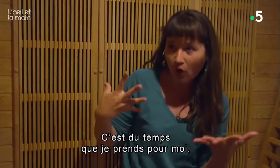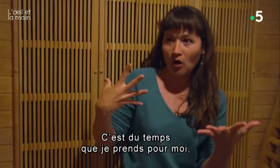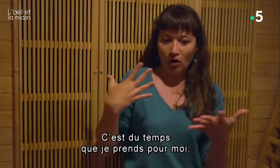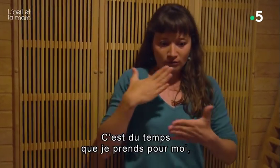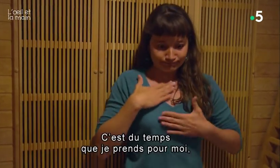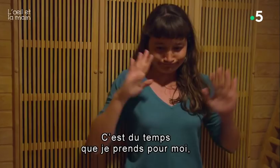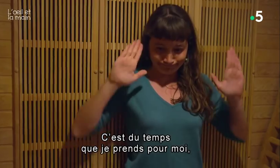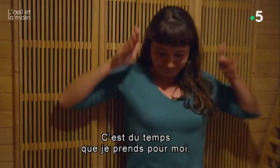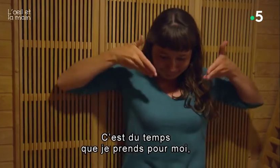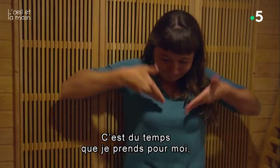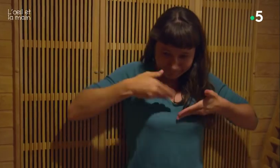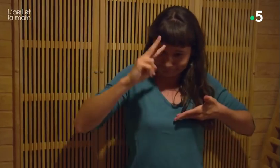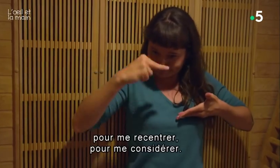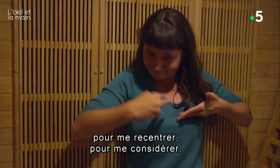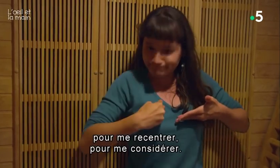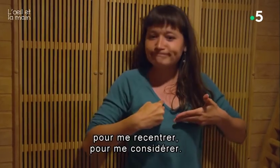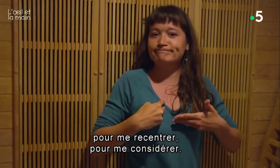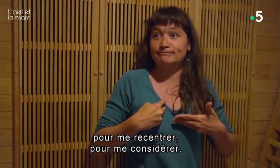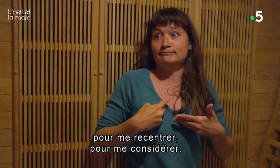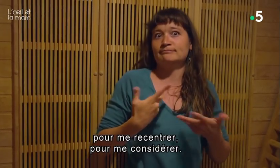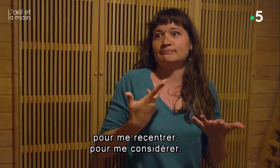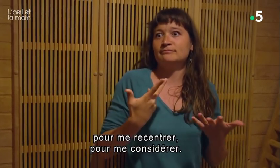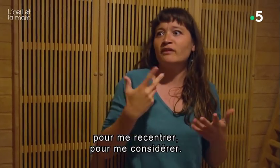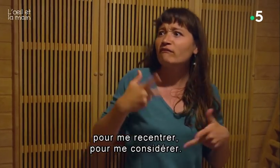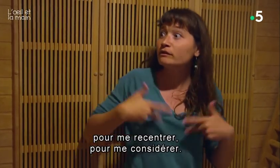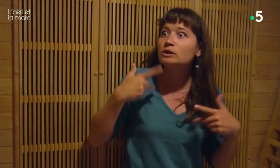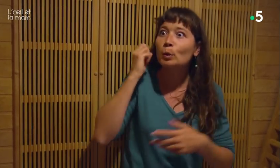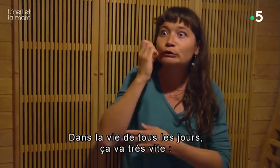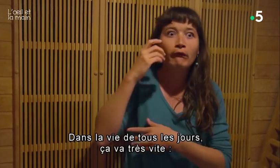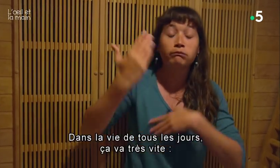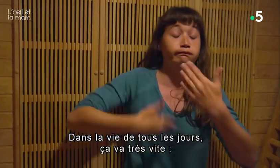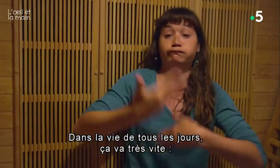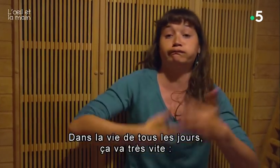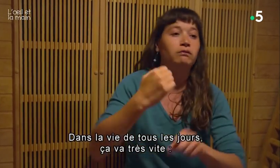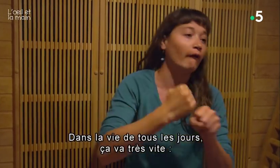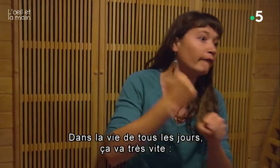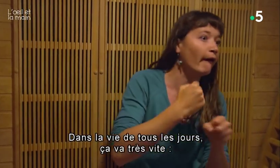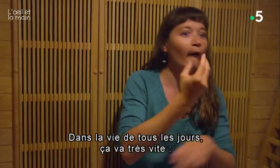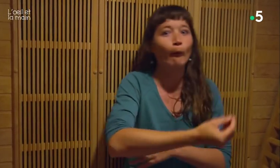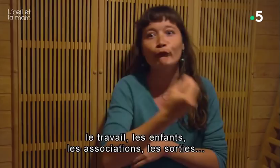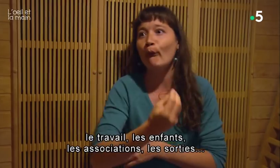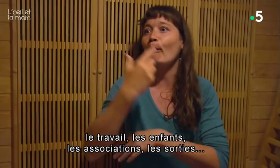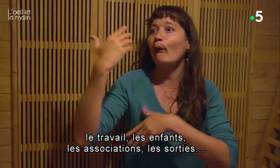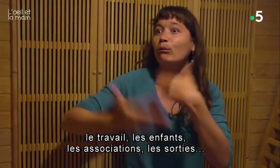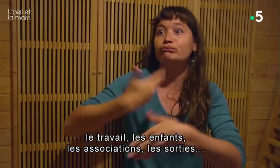C'est du temps que je prends pour moi, pour me recentrer, pour me considérer. Dans la vie de tous les jours, ça va très vite. Le travail, les enfants,